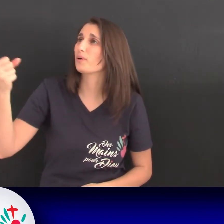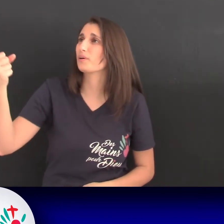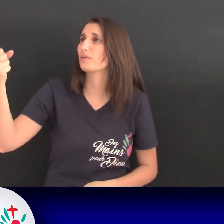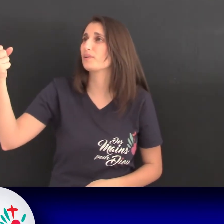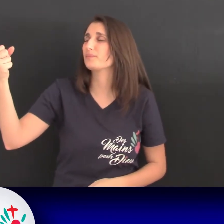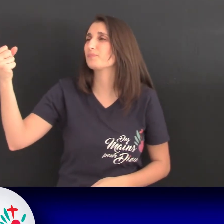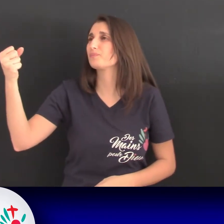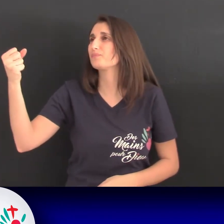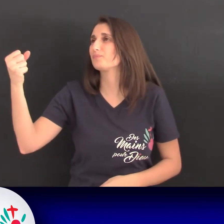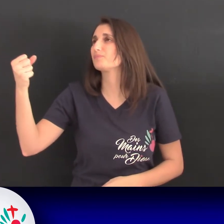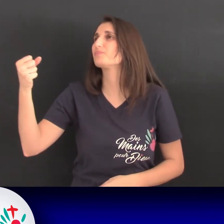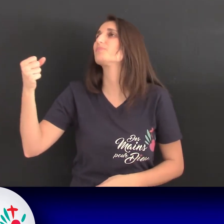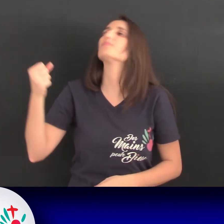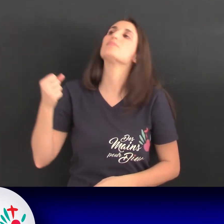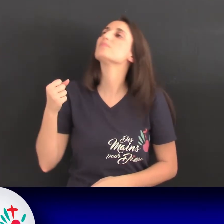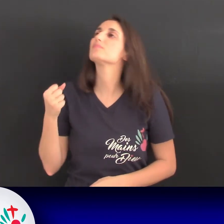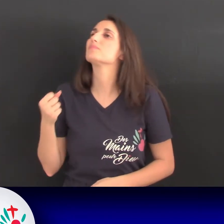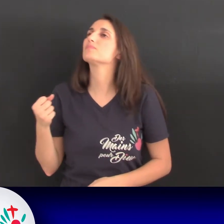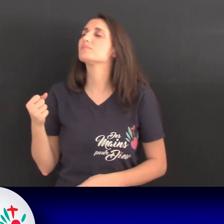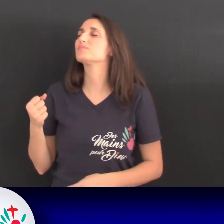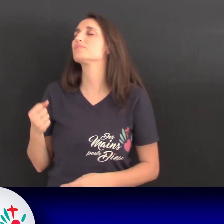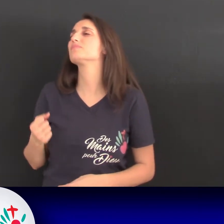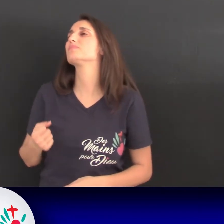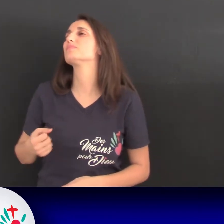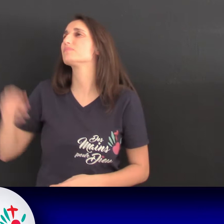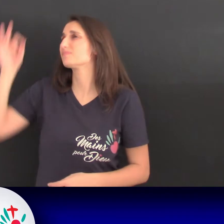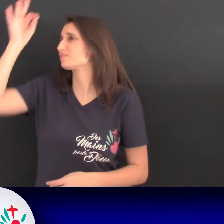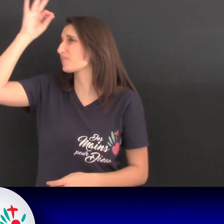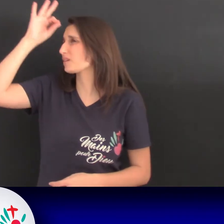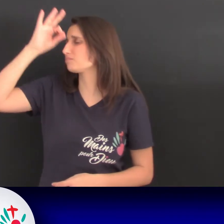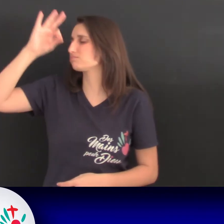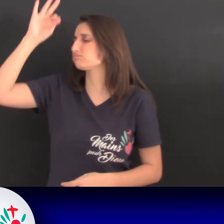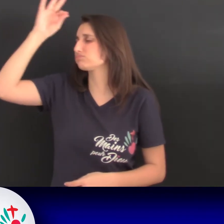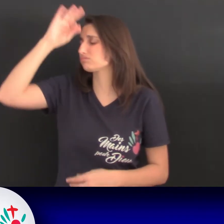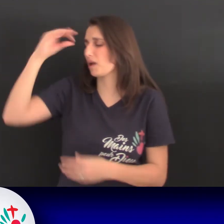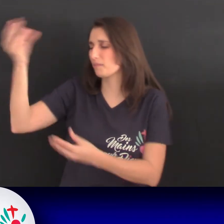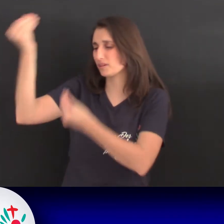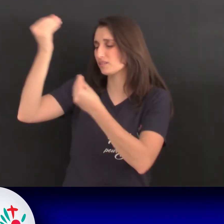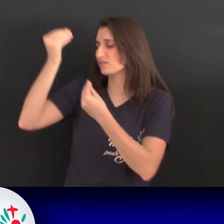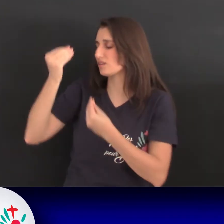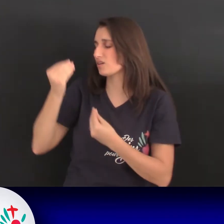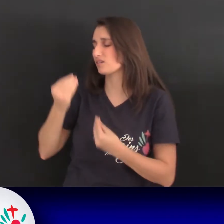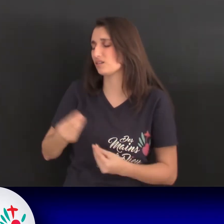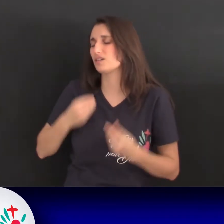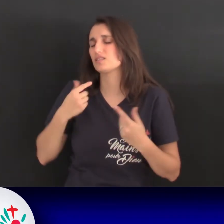rachètes, et ton esprit me